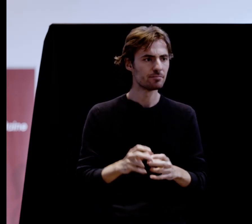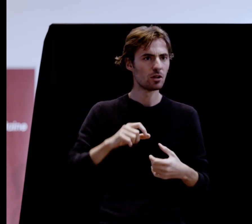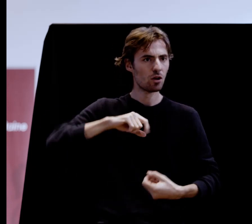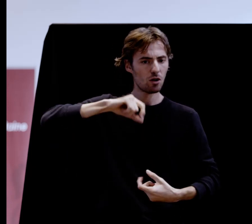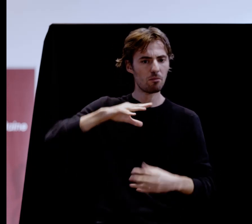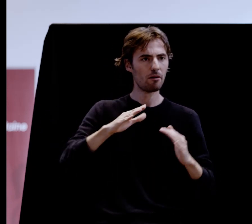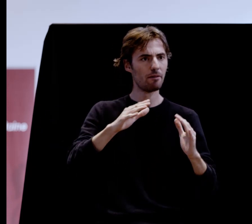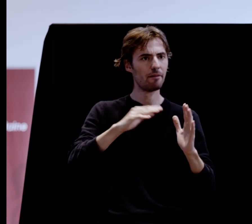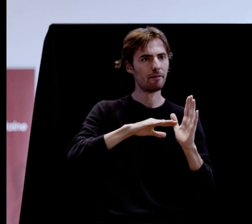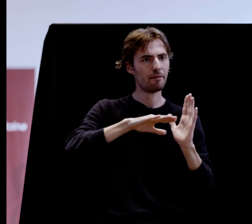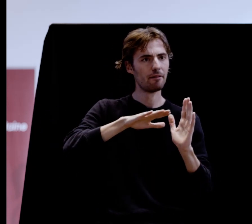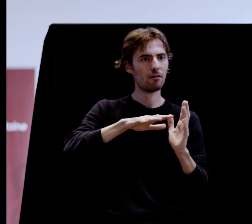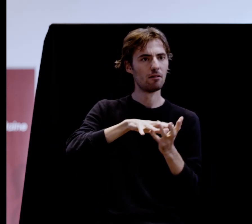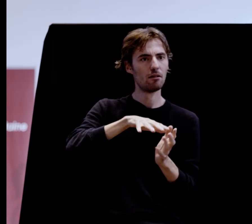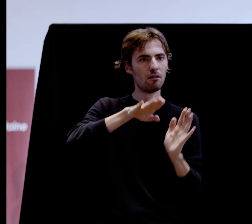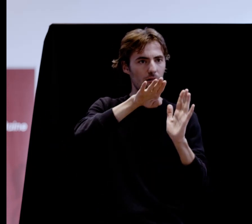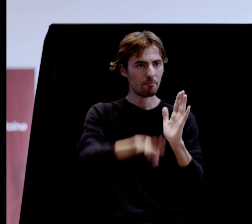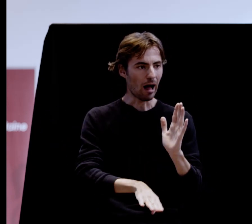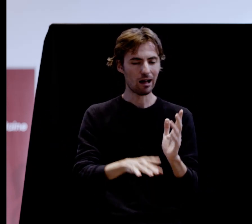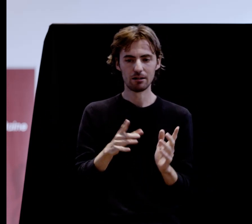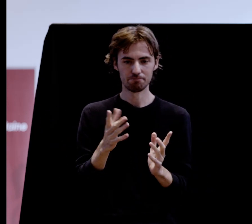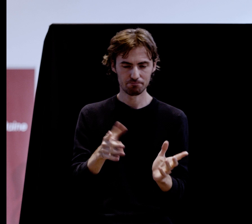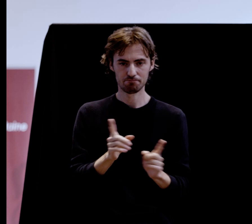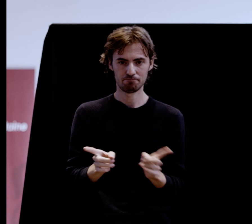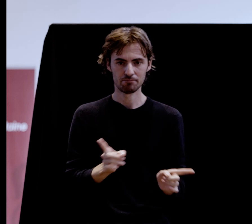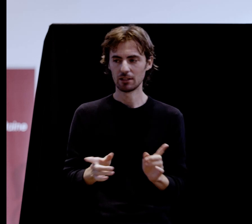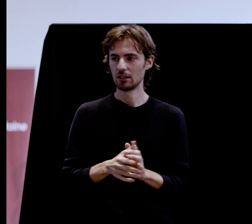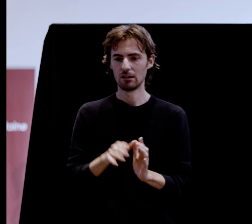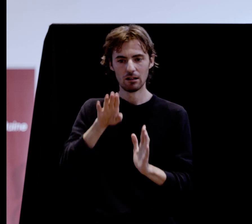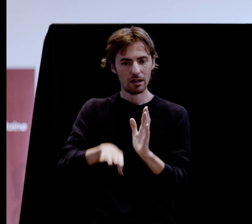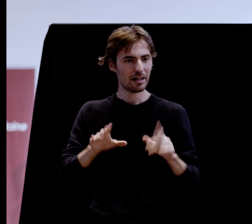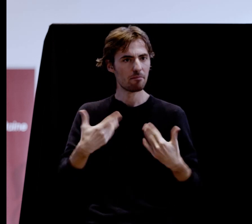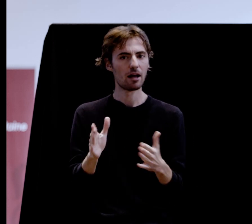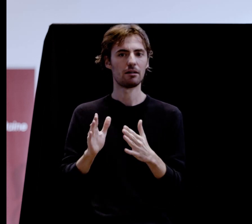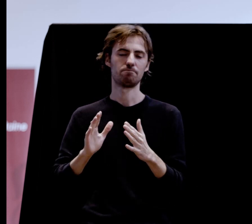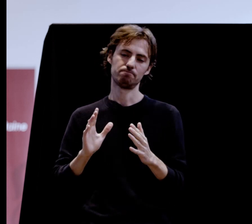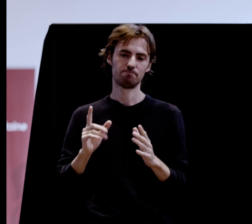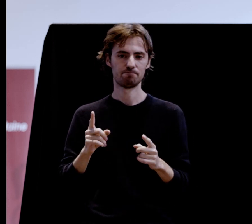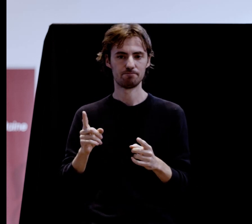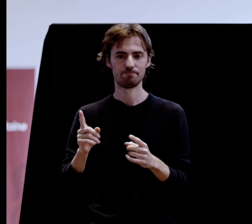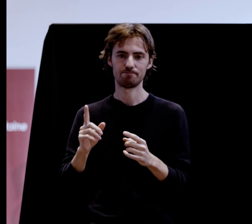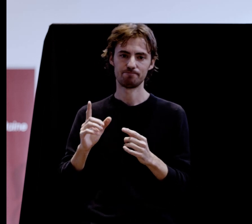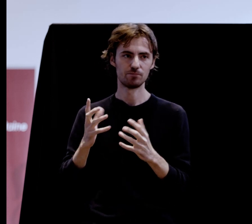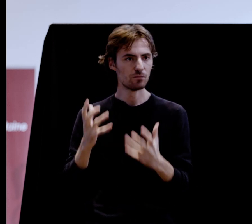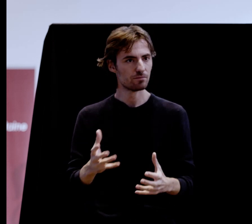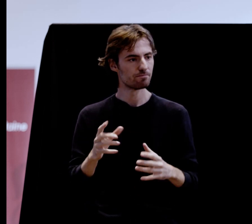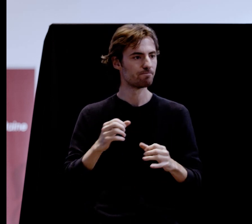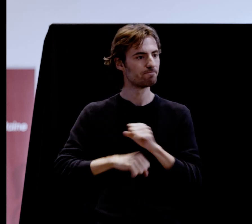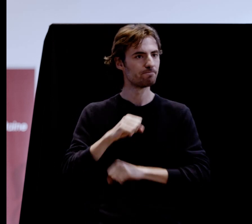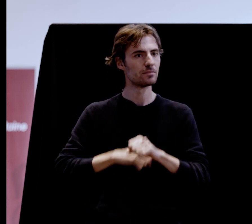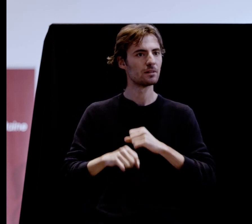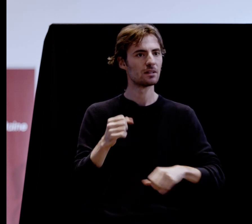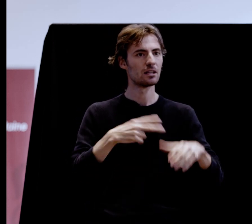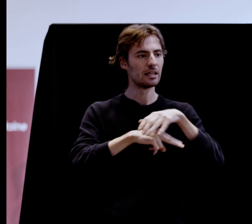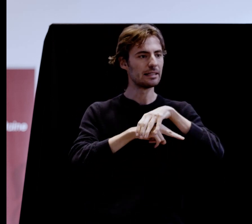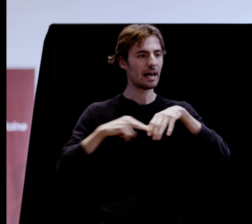filles, testostérone chez les garçons. Et puis, on demande une IRM. Peut-être que très souvent, d'ailleurs, elle a déjà